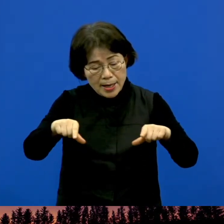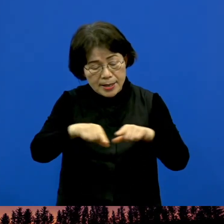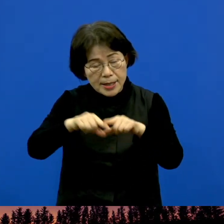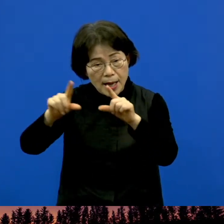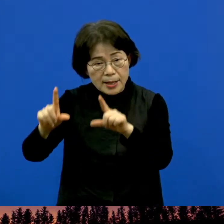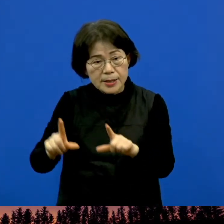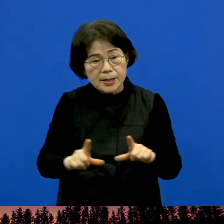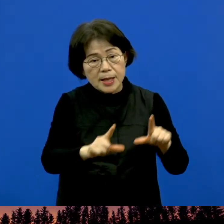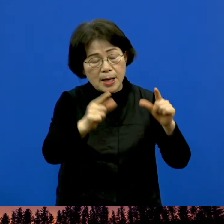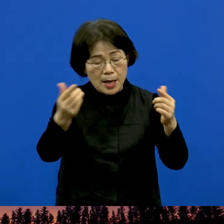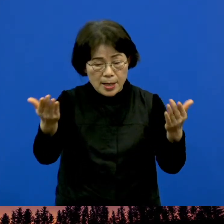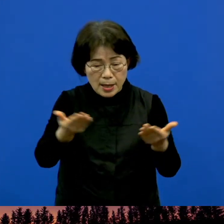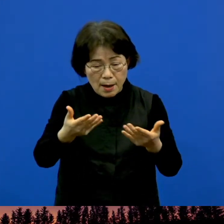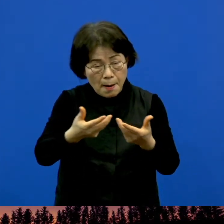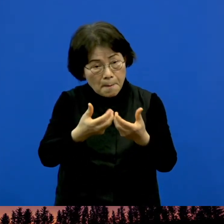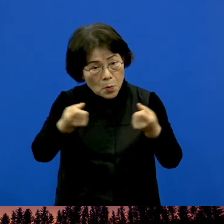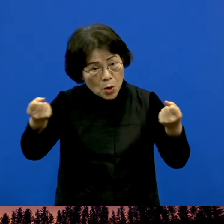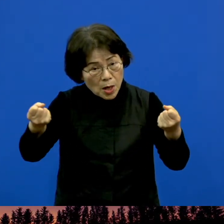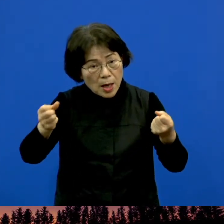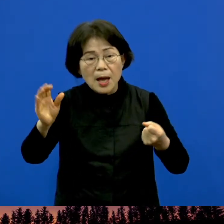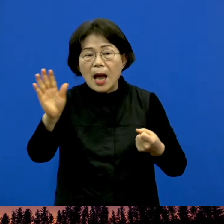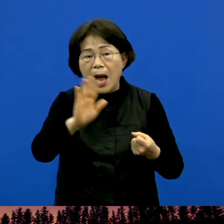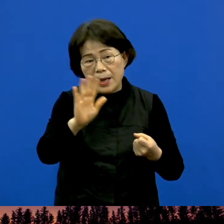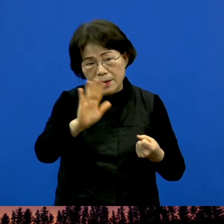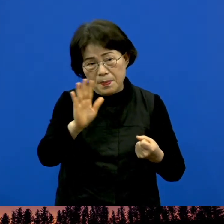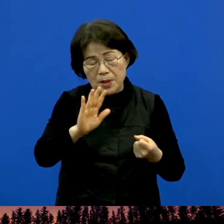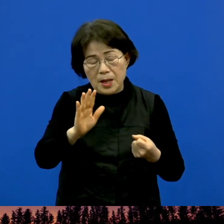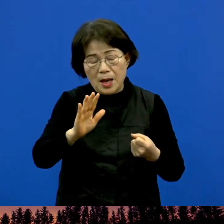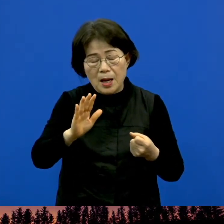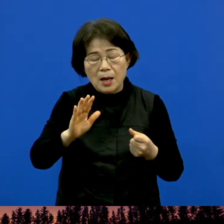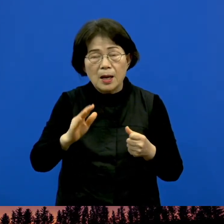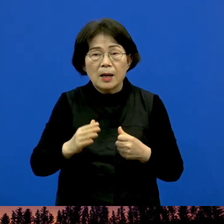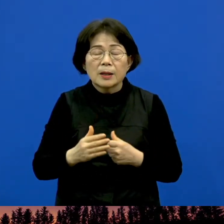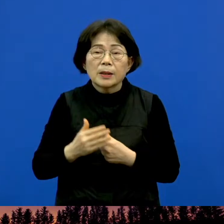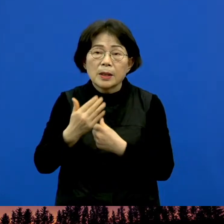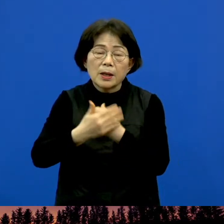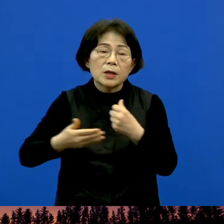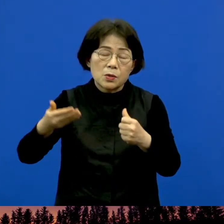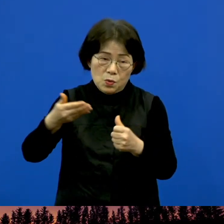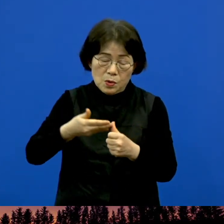직업과 전혀 분리되어 있다. 그럴 수가 있나요? 불가능해요.